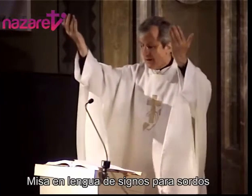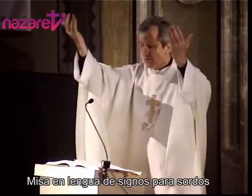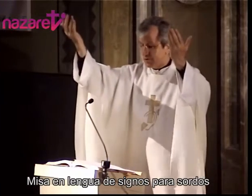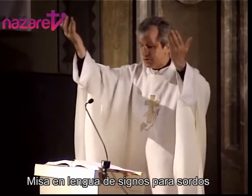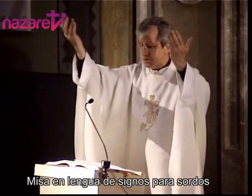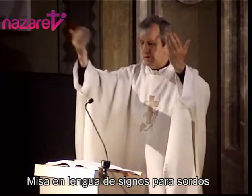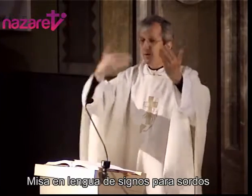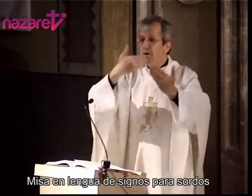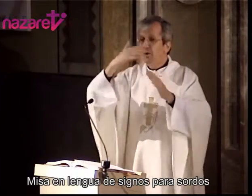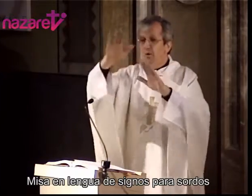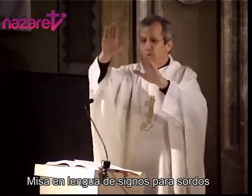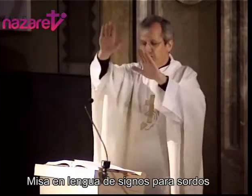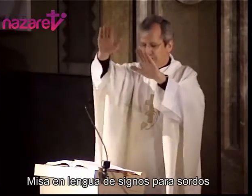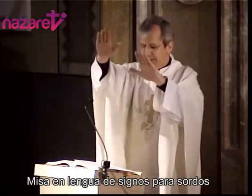manos, los bendijo.